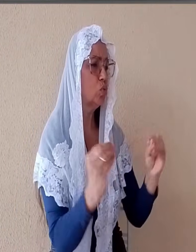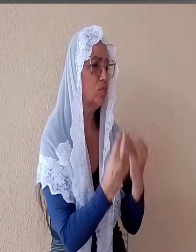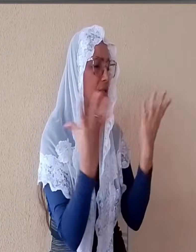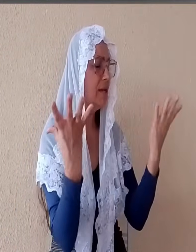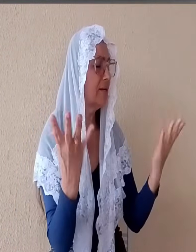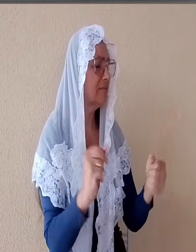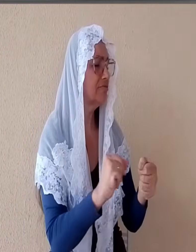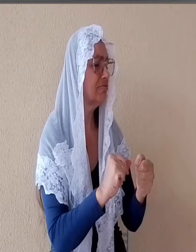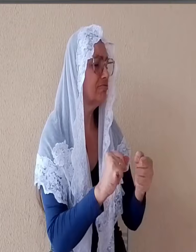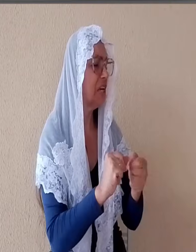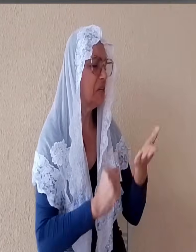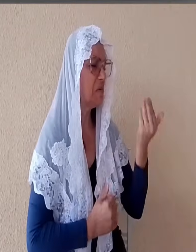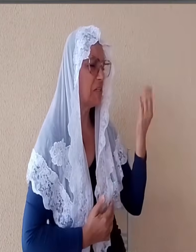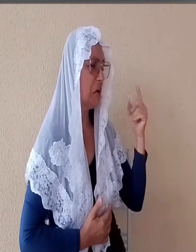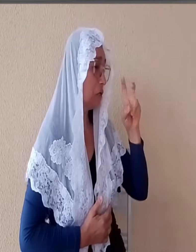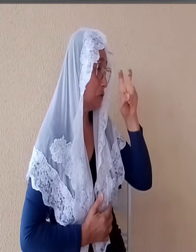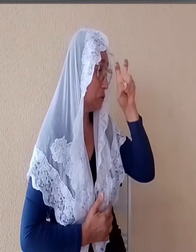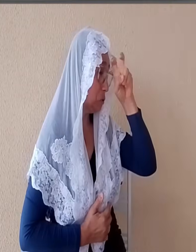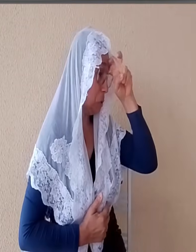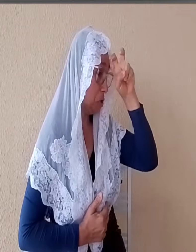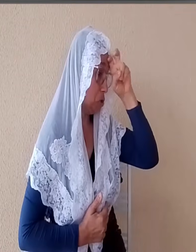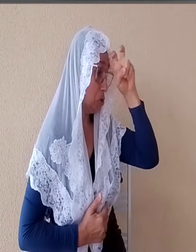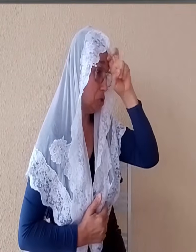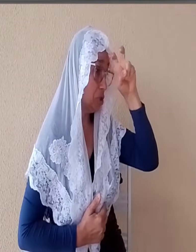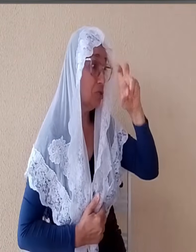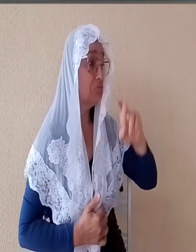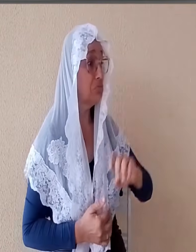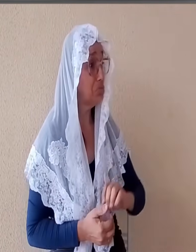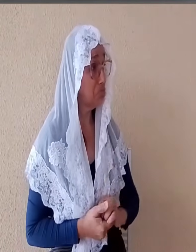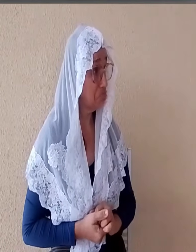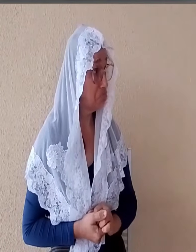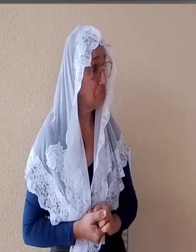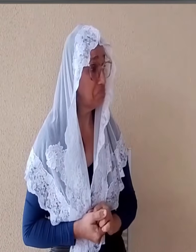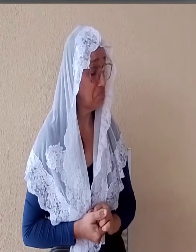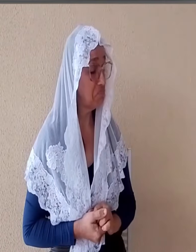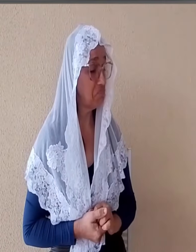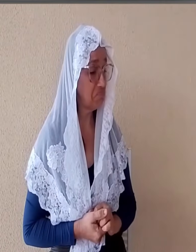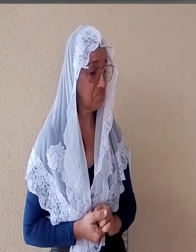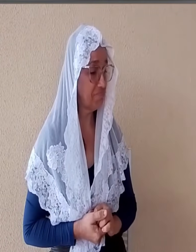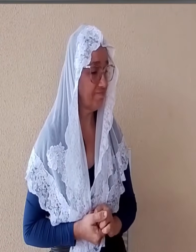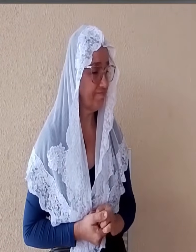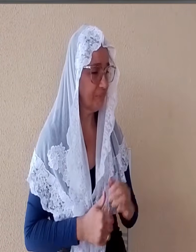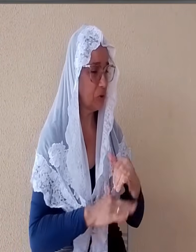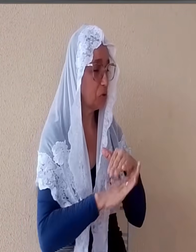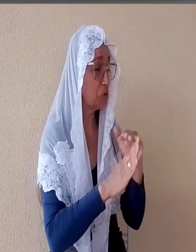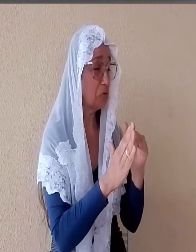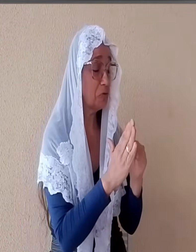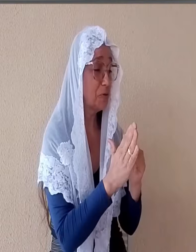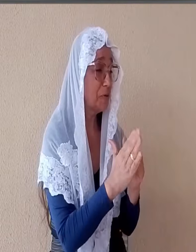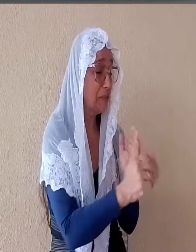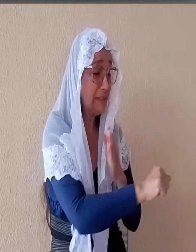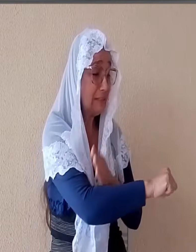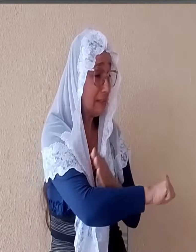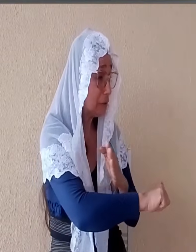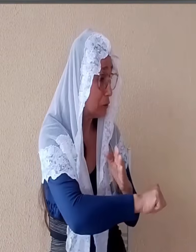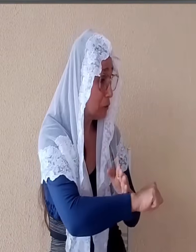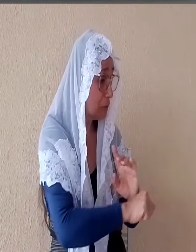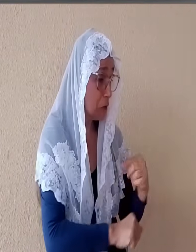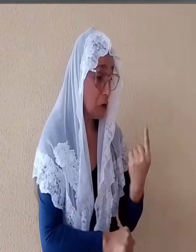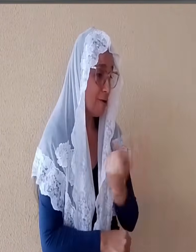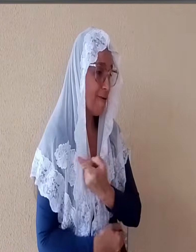da além do Jordão, a Seom, rei de Esbom, a Ezoque, rei de Bassã, que estava